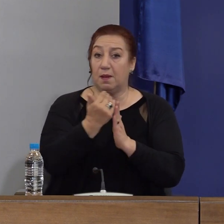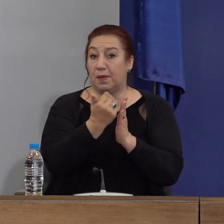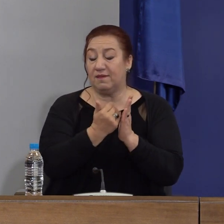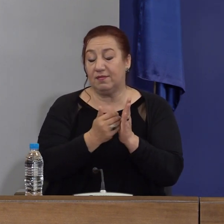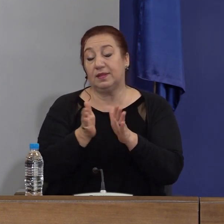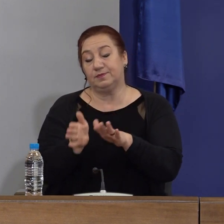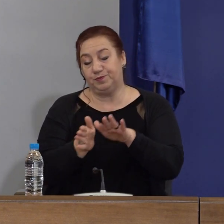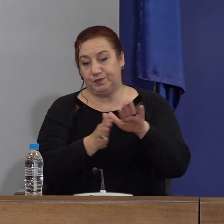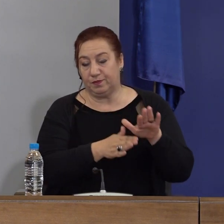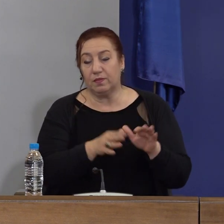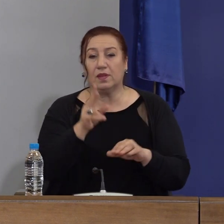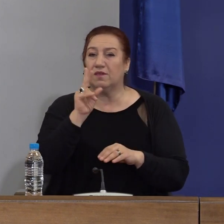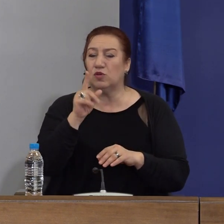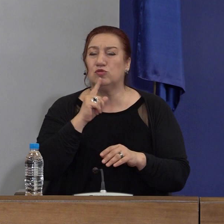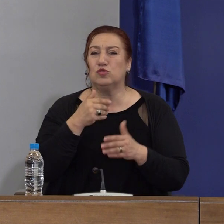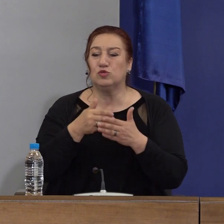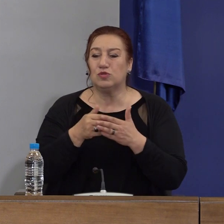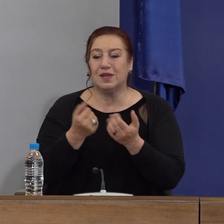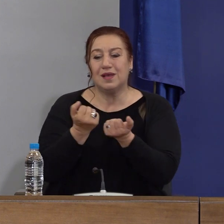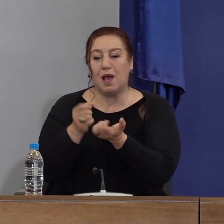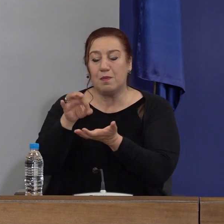вие знаете, че